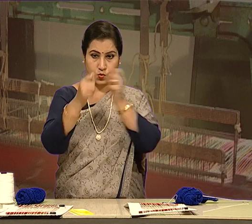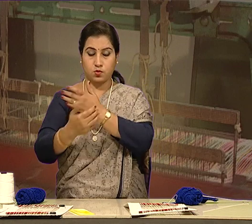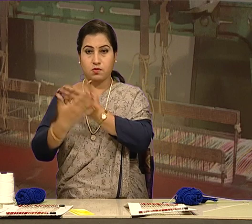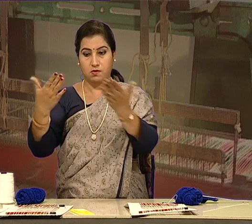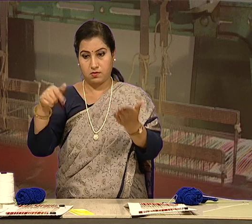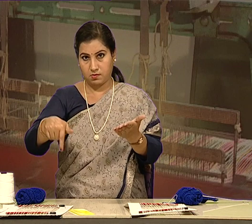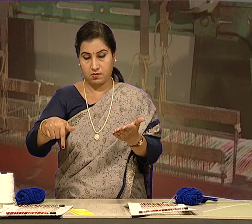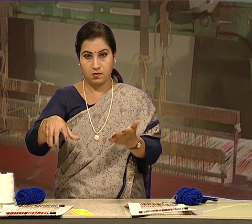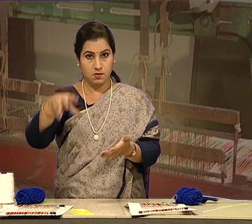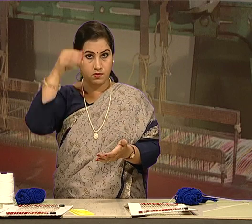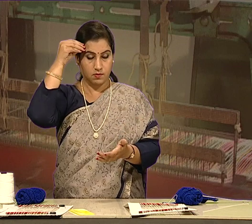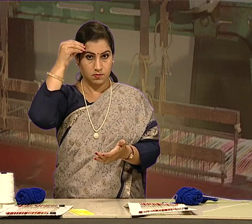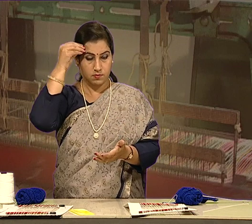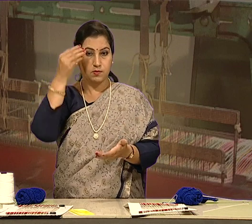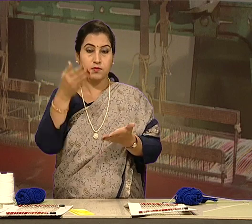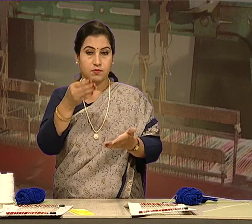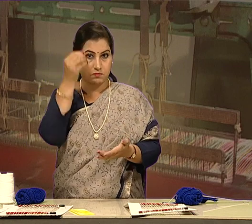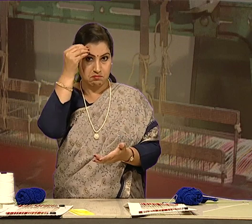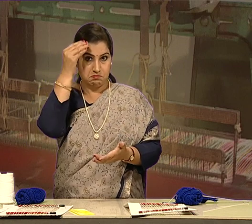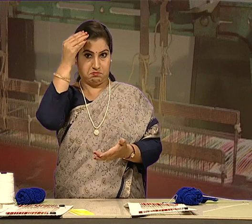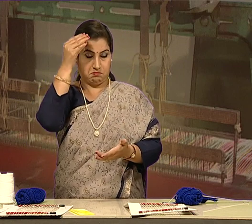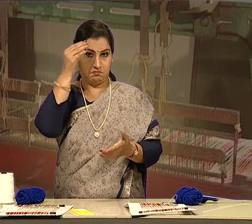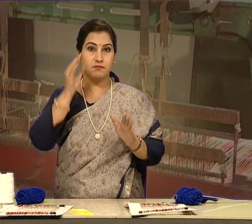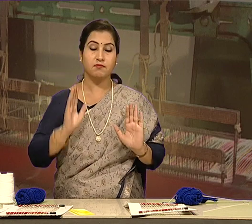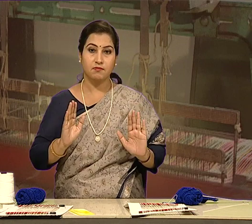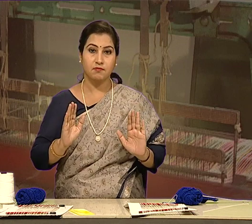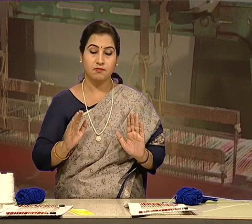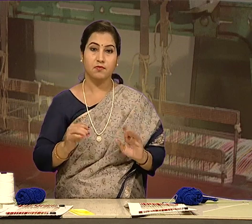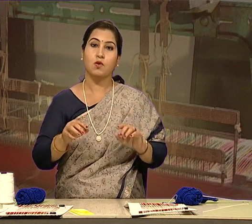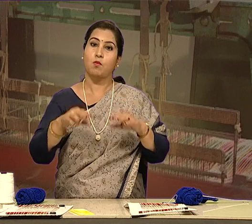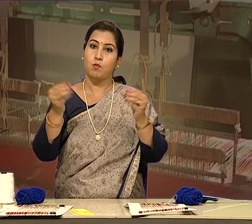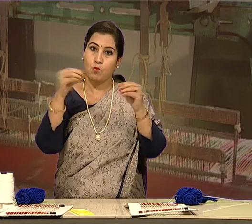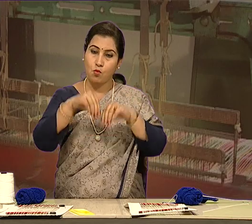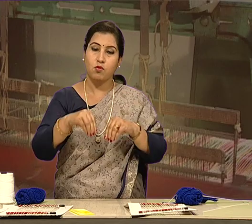आपको ज्ञानवर्धक और रुचिकर लगी होगी।